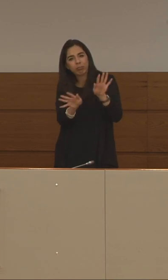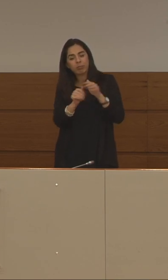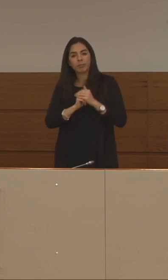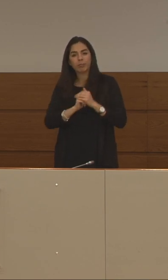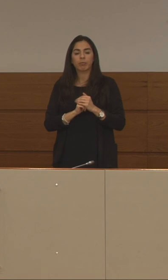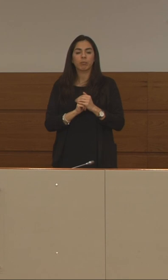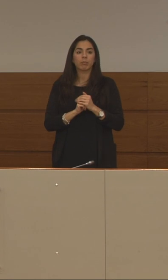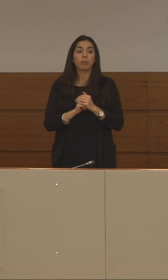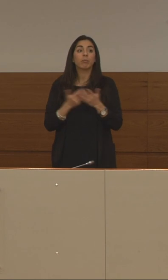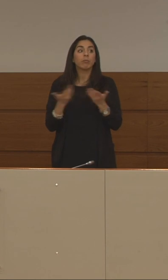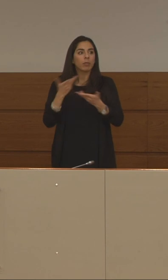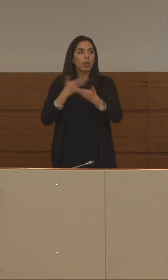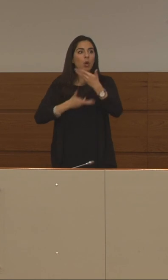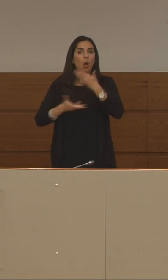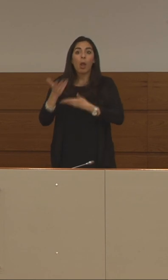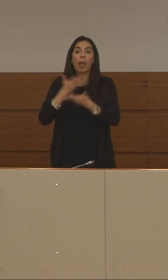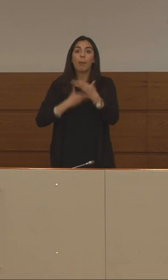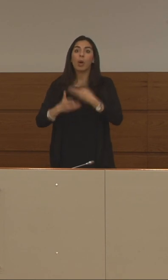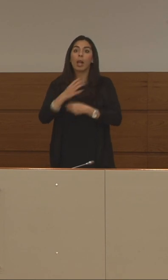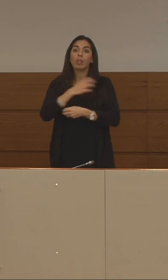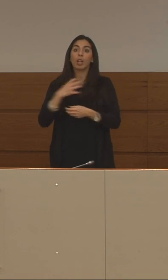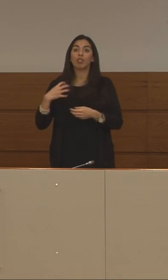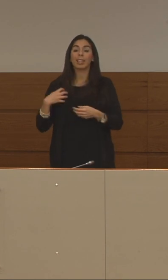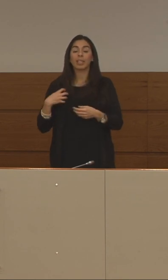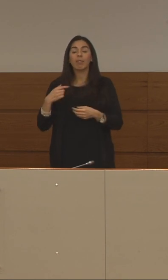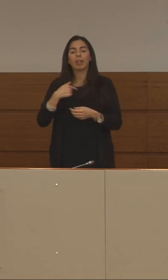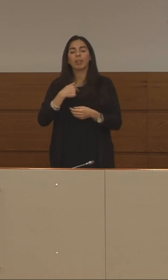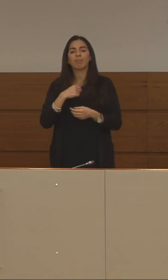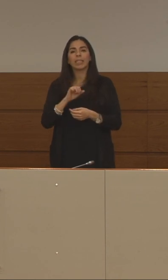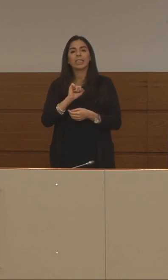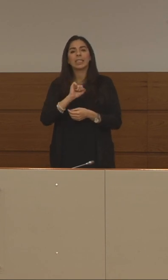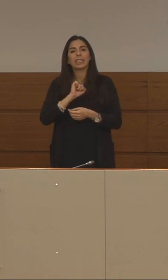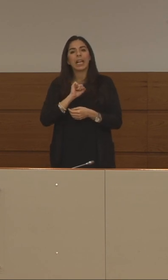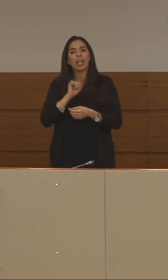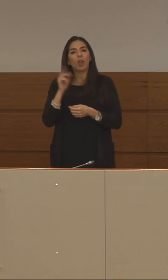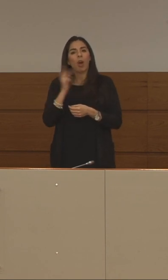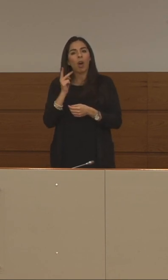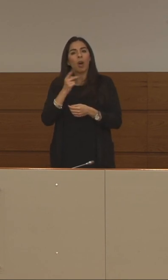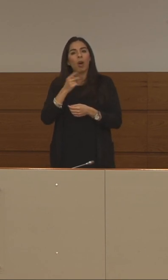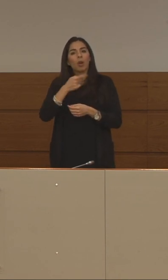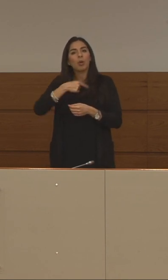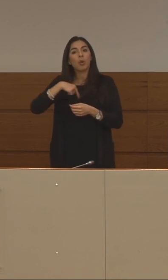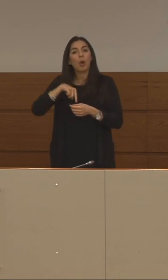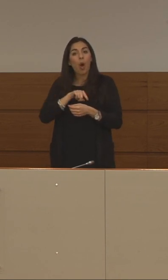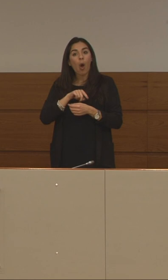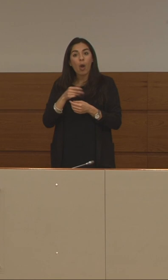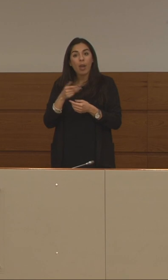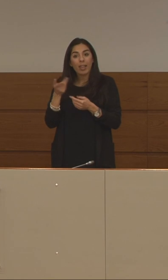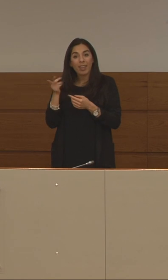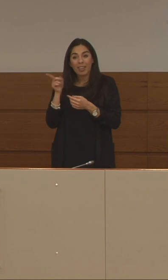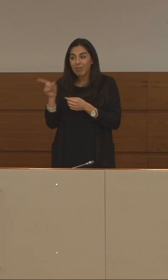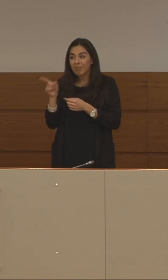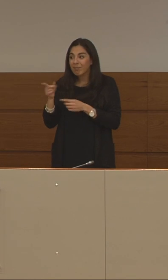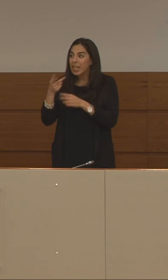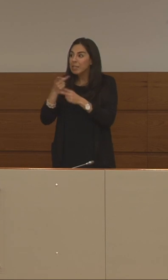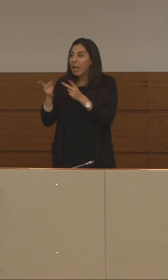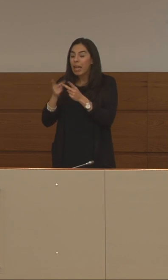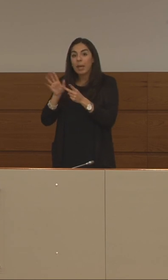collaborazione scientifica noi credo che abbiamo molto da apprendere da soprattutto le sperimentazioni cliniche